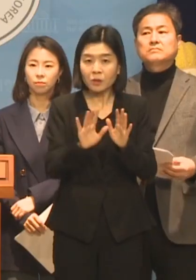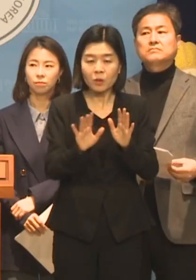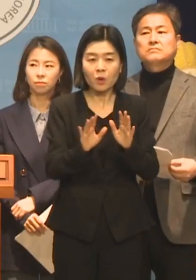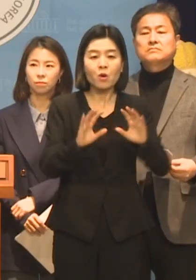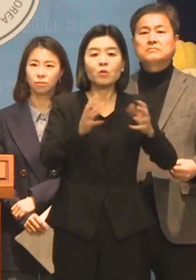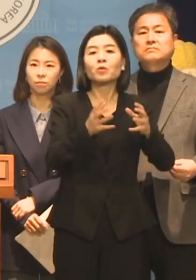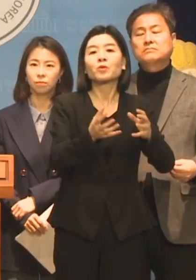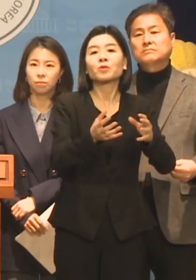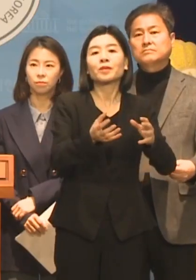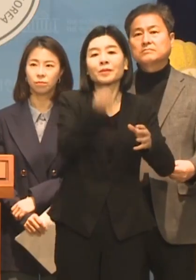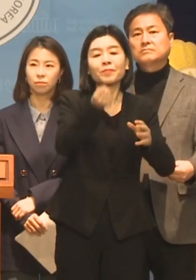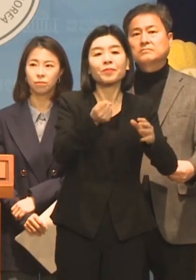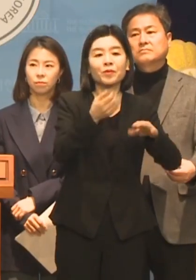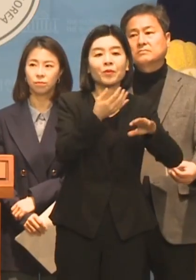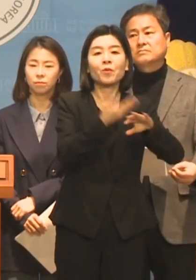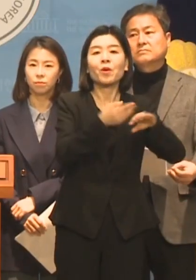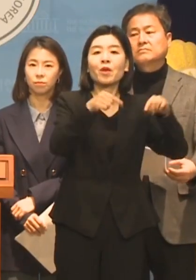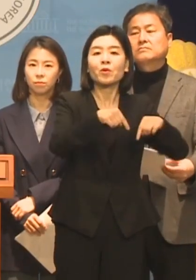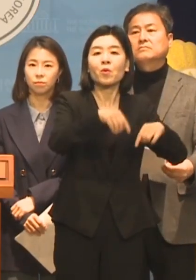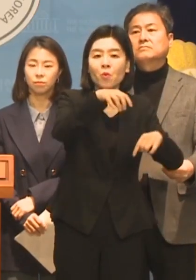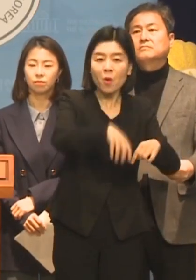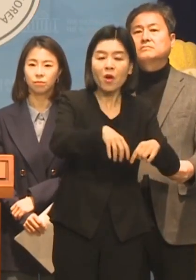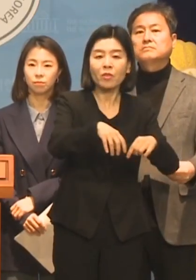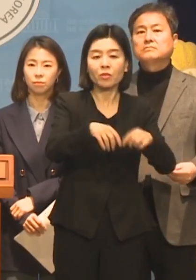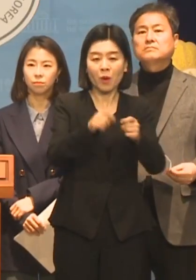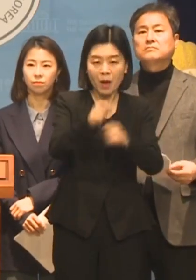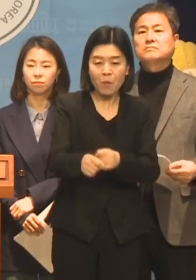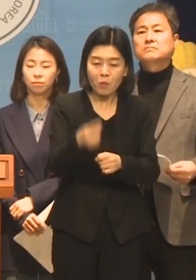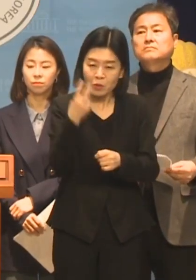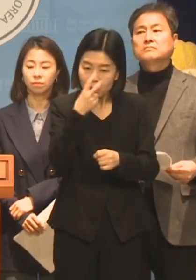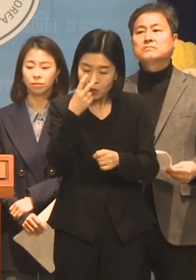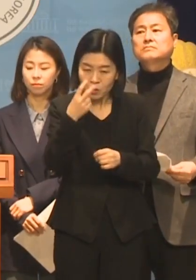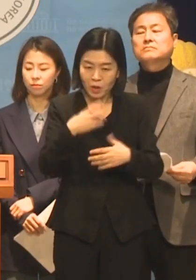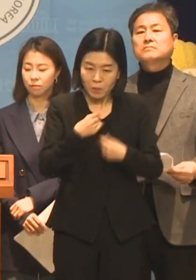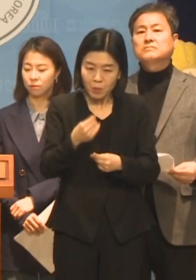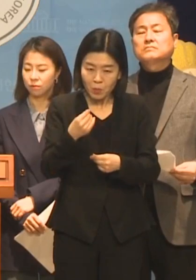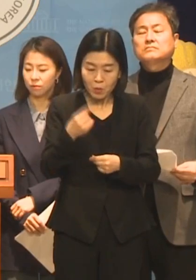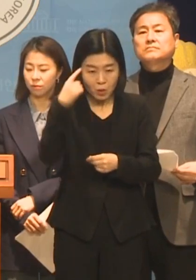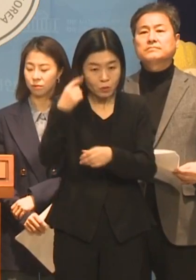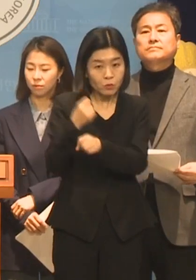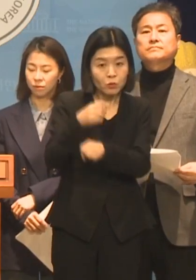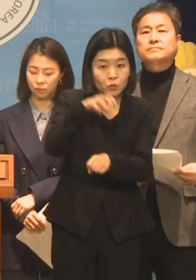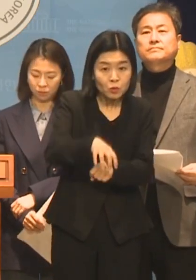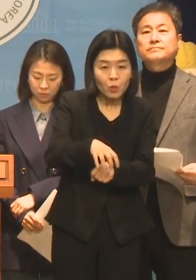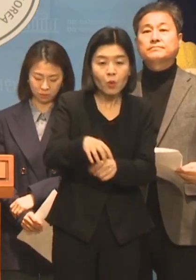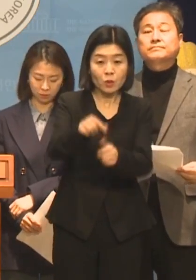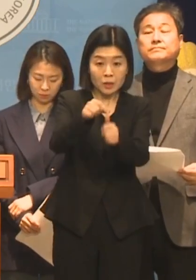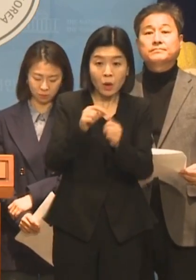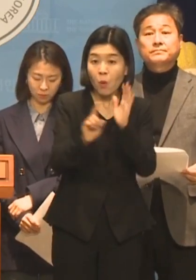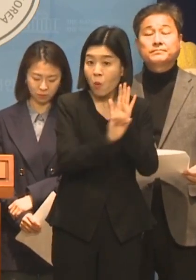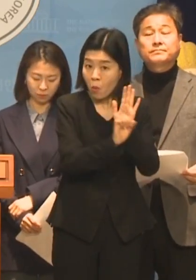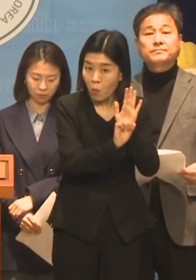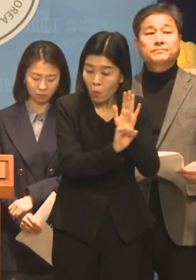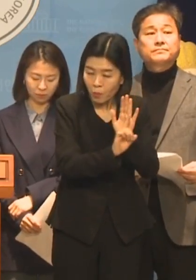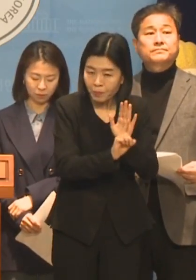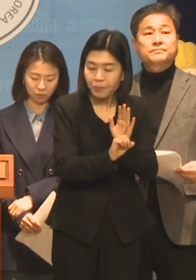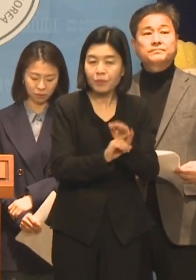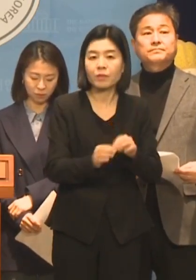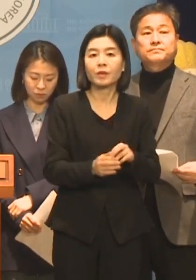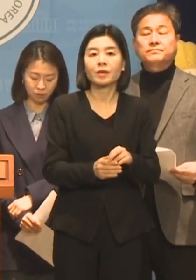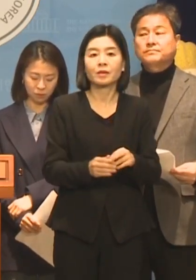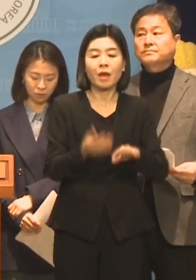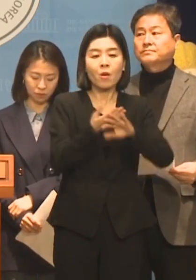국립외교원과 국립외교원 산하 외교안보연구소의 채용 공고였습니다. 결국 외교부 전체 공무직